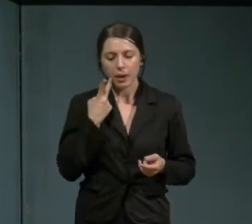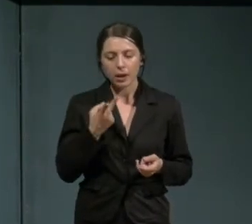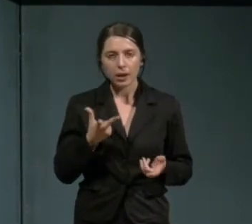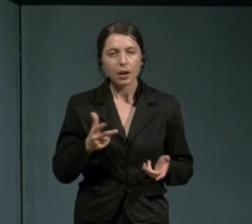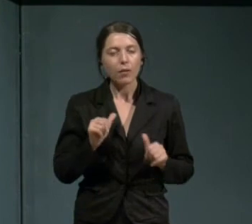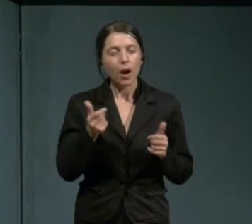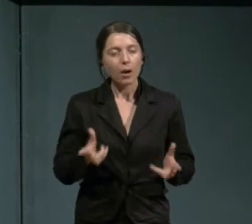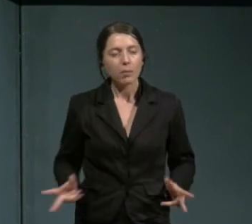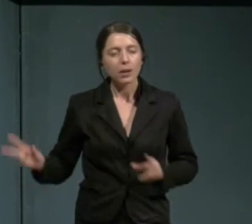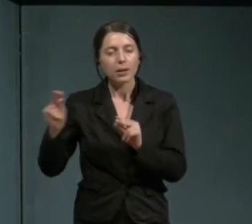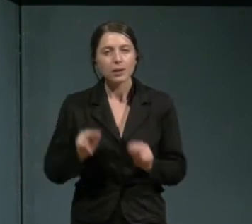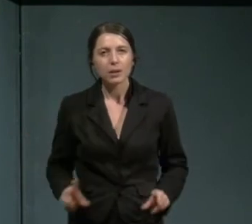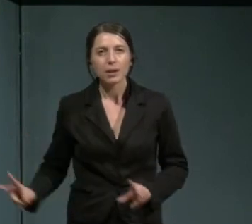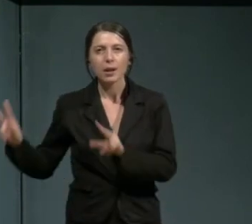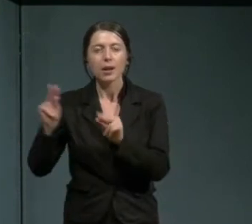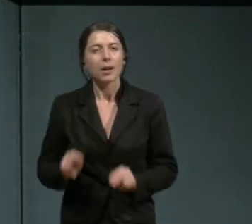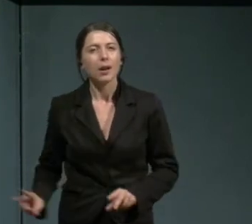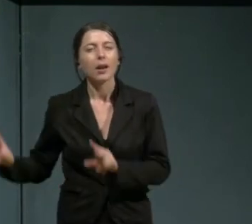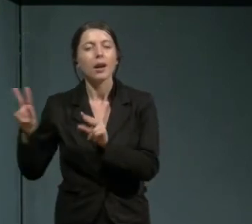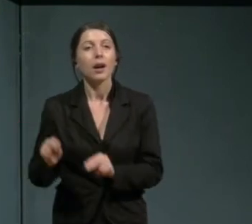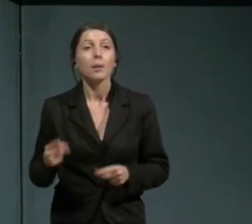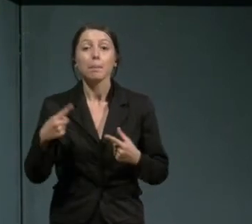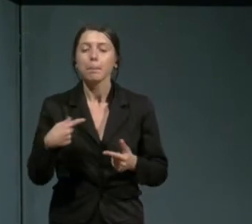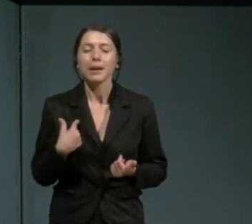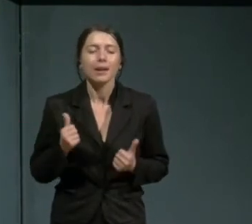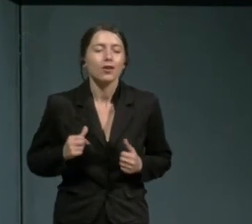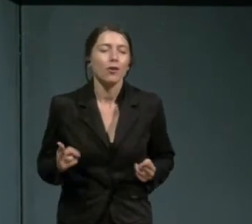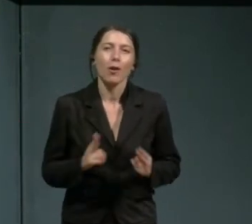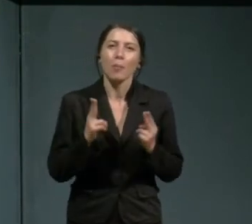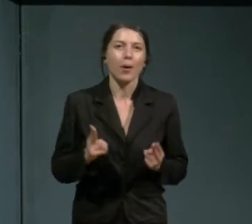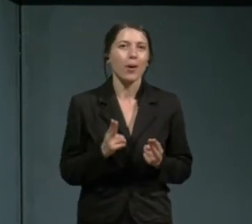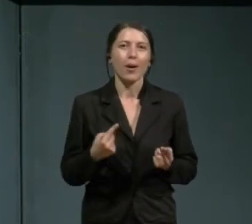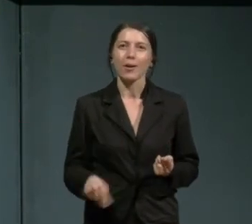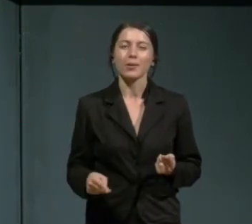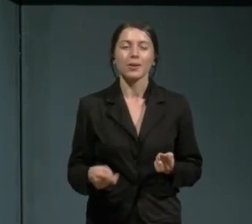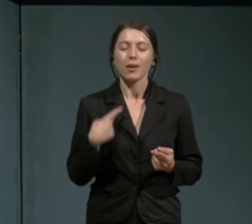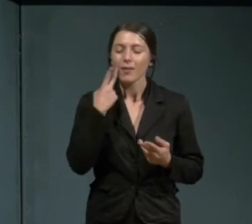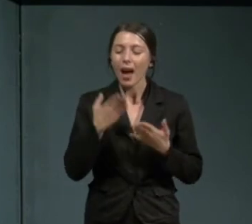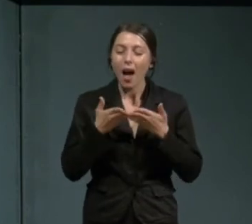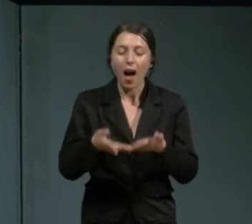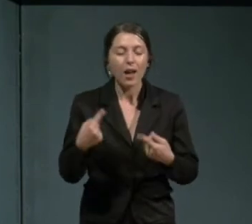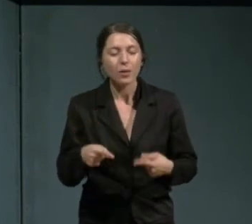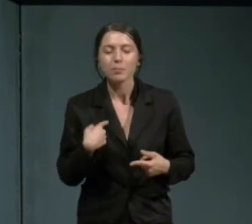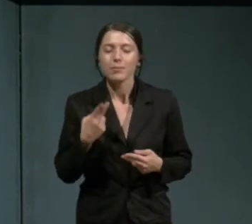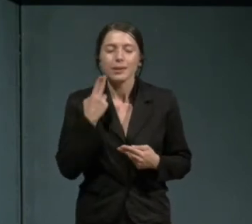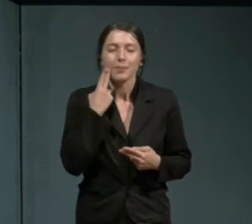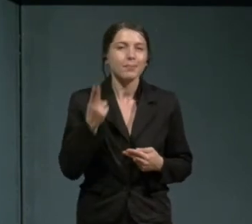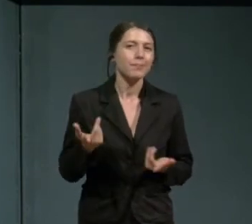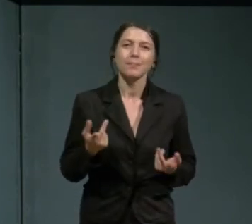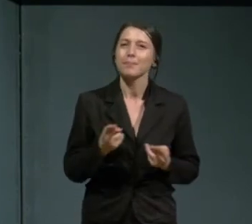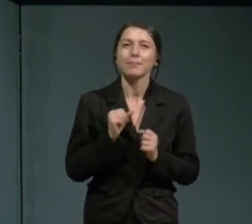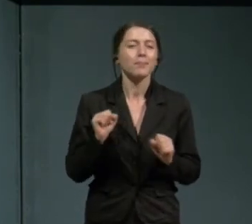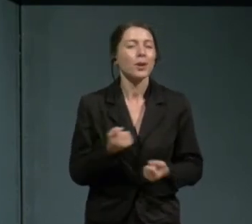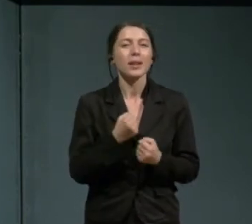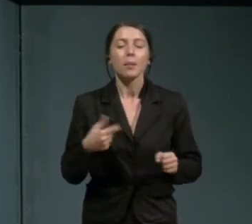tutto si reitera per me era insopportabile assistere questi naufragi e mi sono